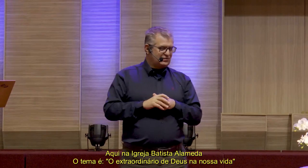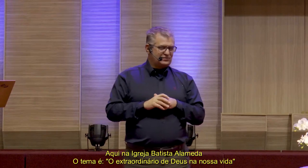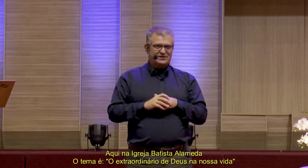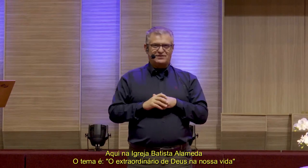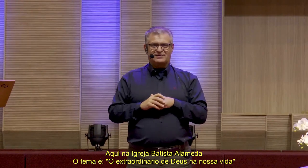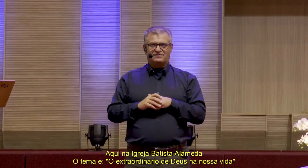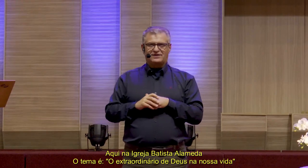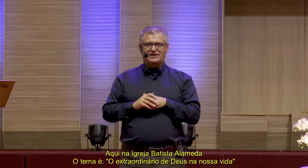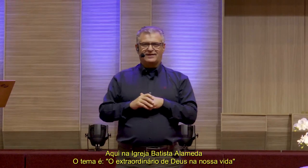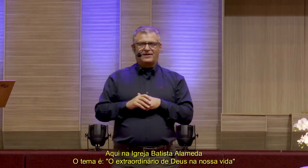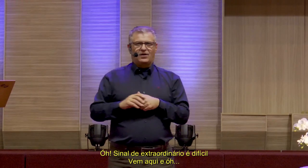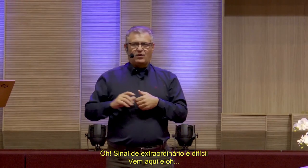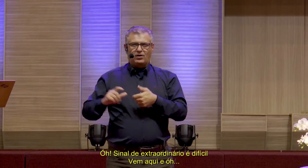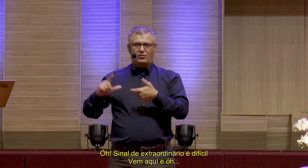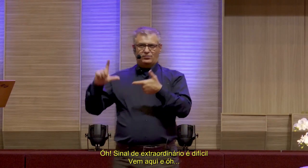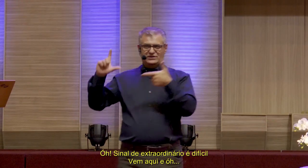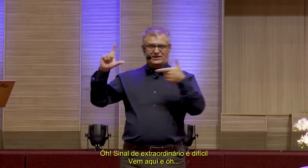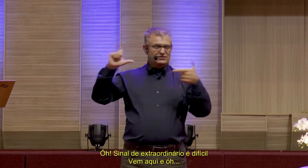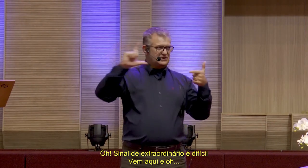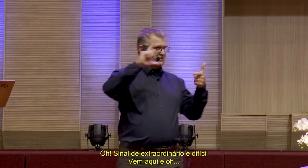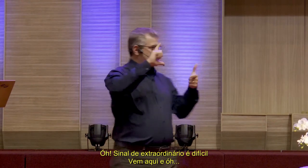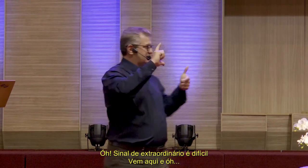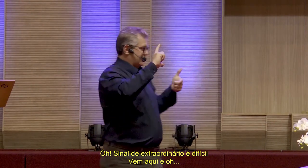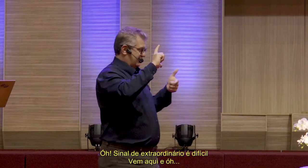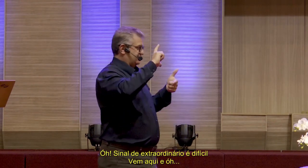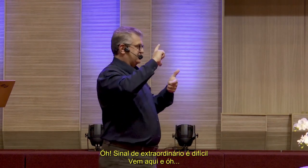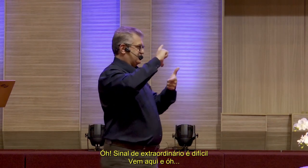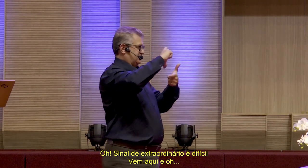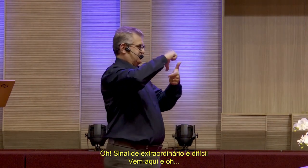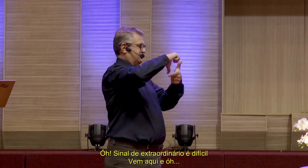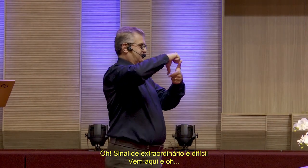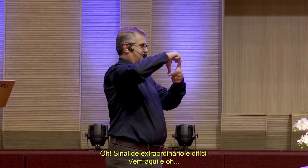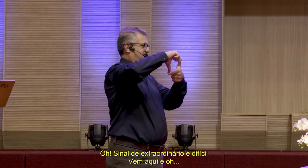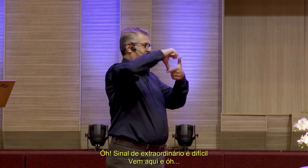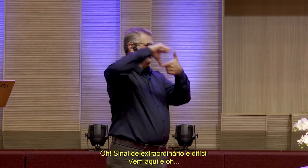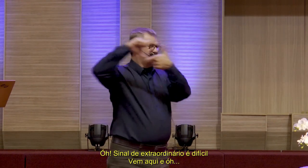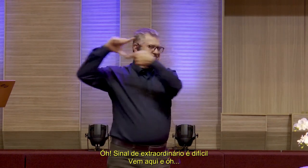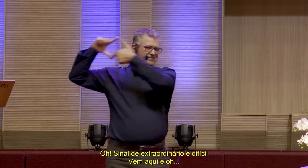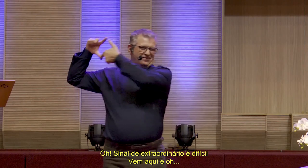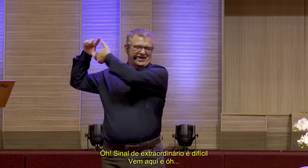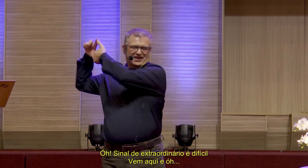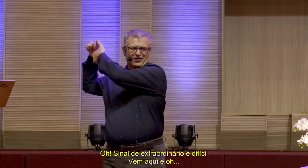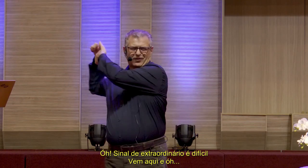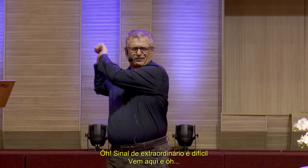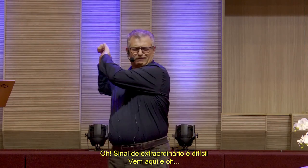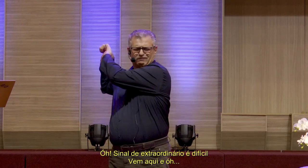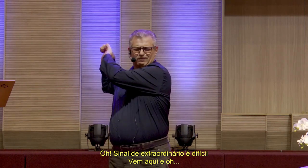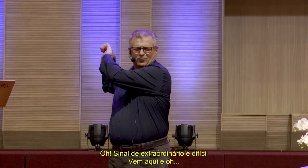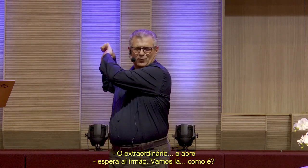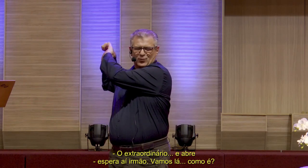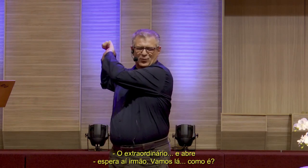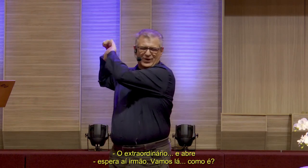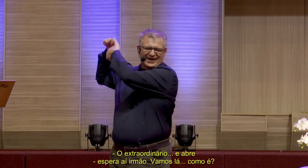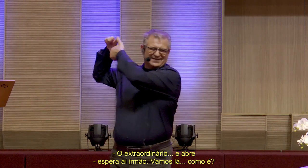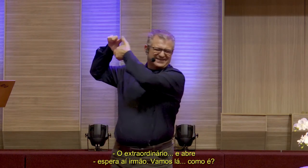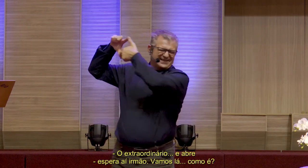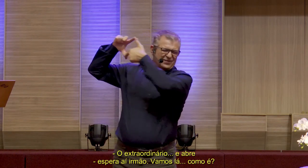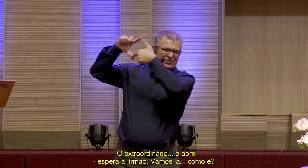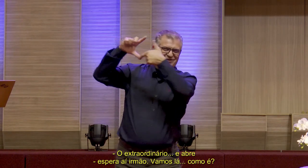na nossa vida. Ó, o sinal de extraordinário é difícil. Ó, vem aqui, ó. O extraordinário.